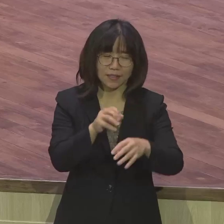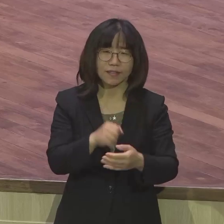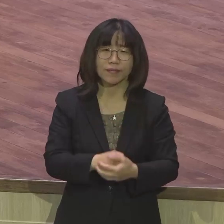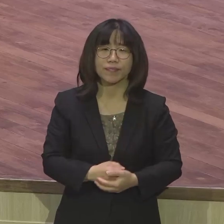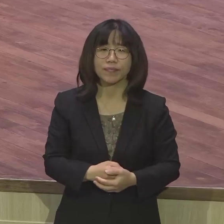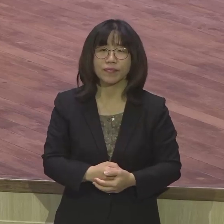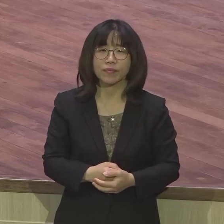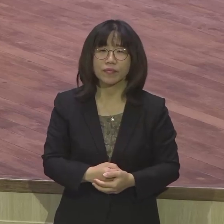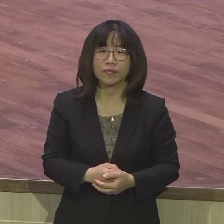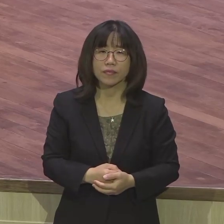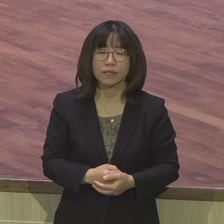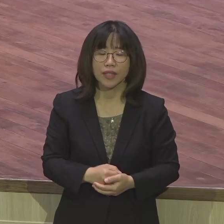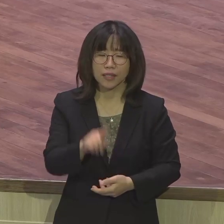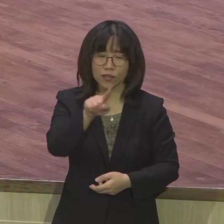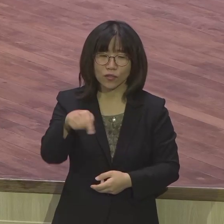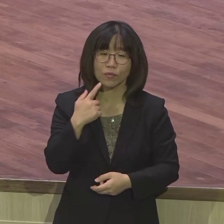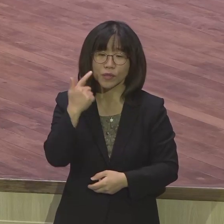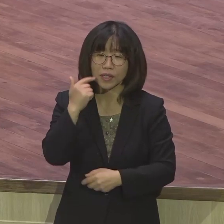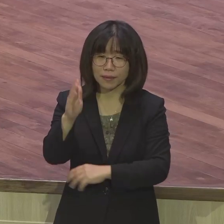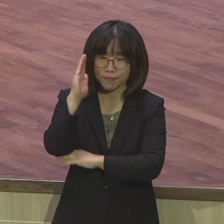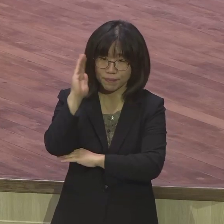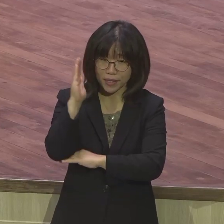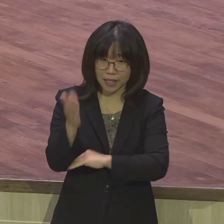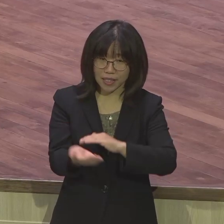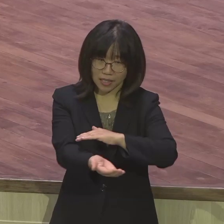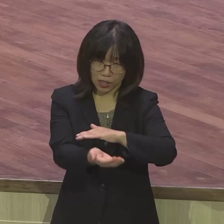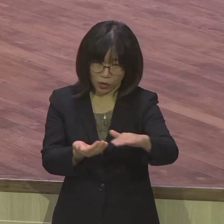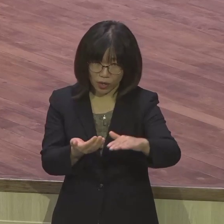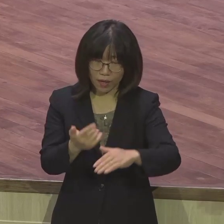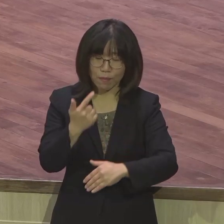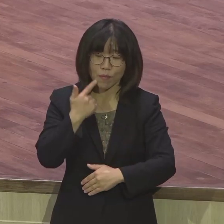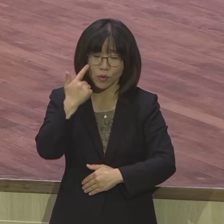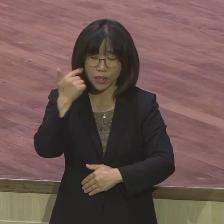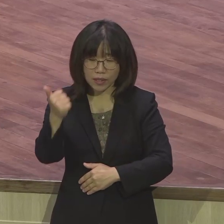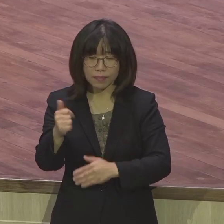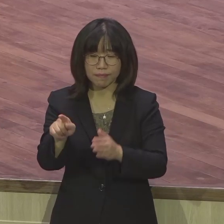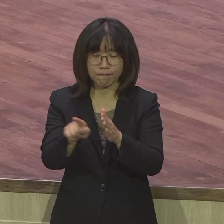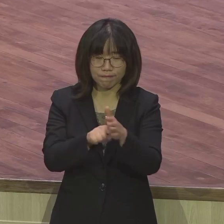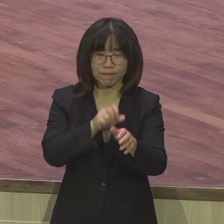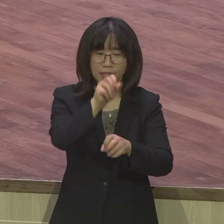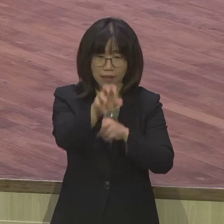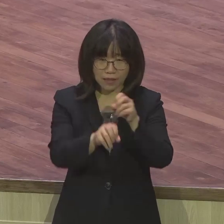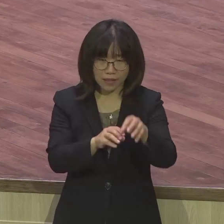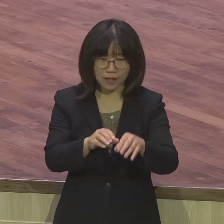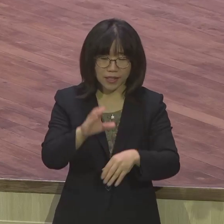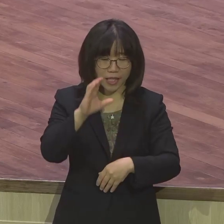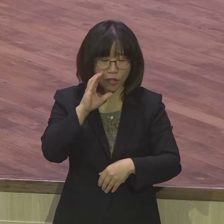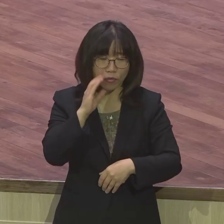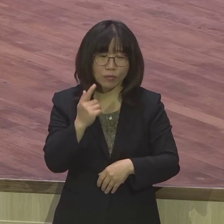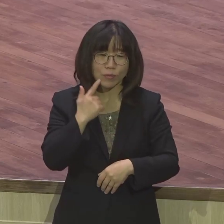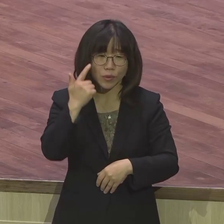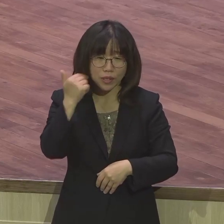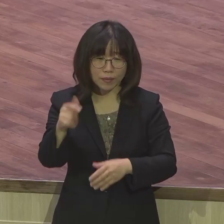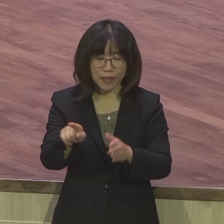간증을 이제 했어요. 한국 이제 우리 캠프팀이 하고 태국 목사님이 이제 간증을